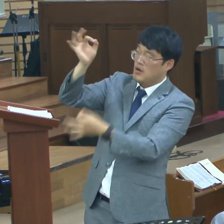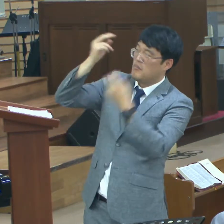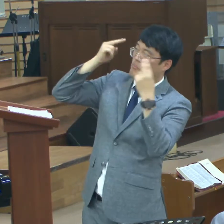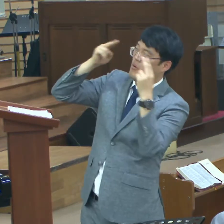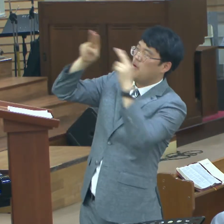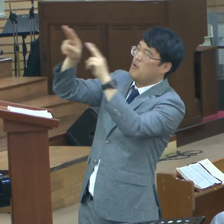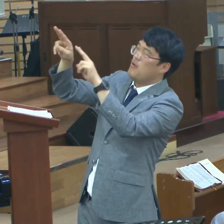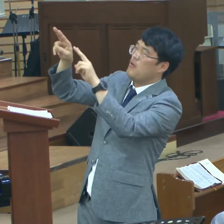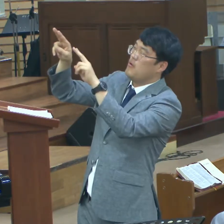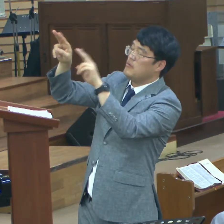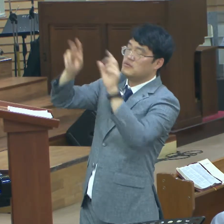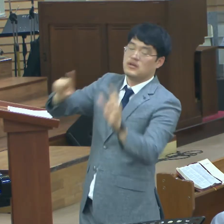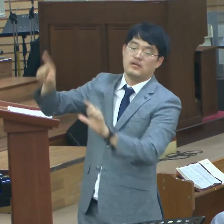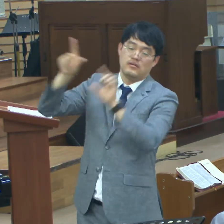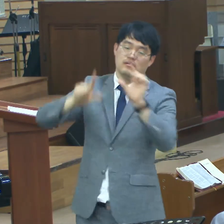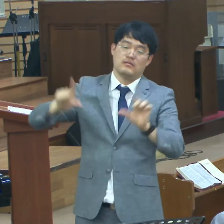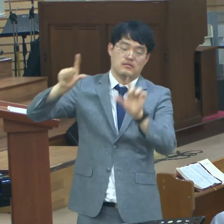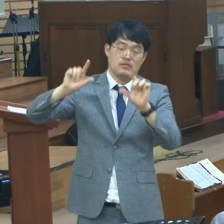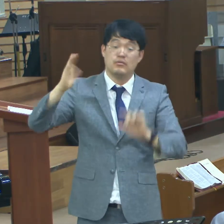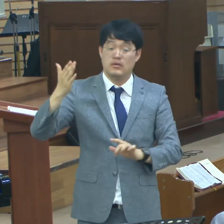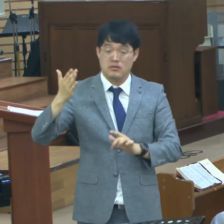잘 믿는 사람은 그걸 보면서 사는 사람.